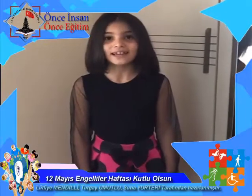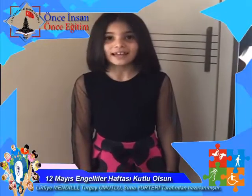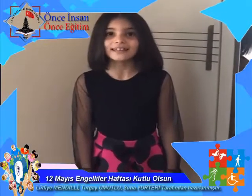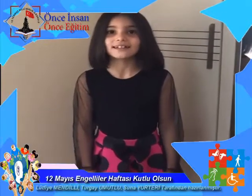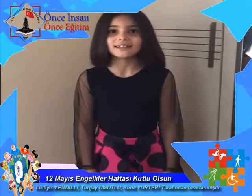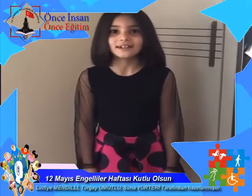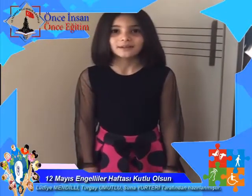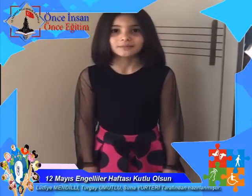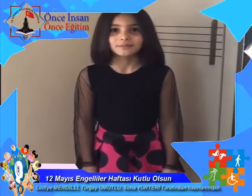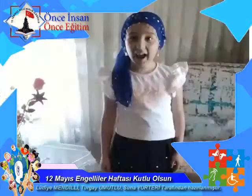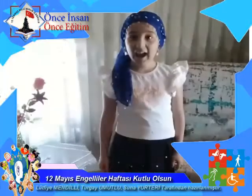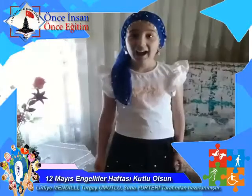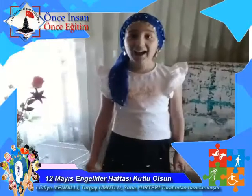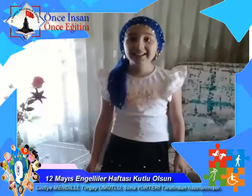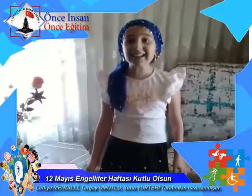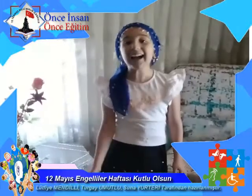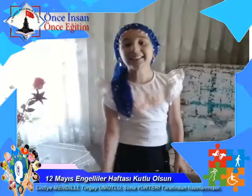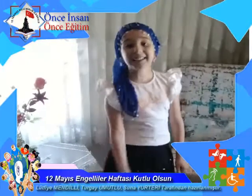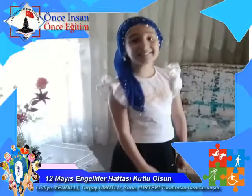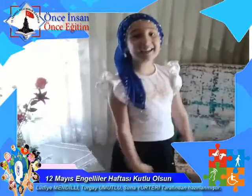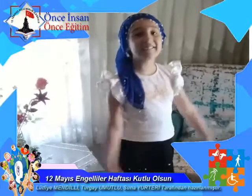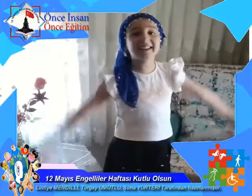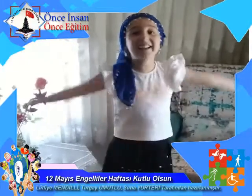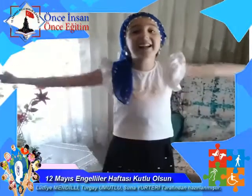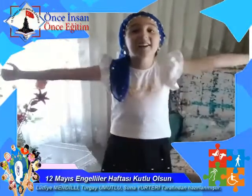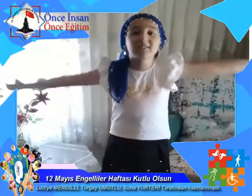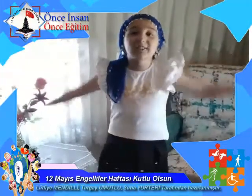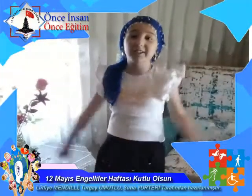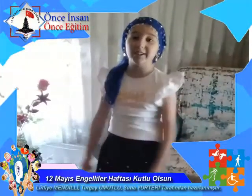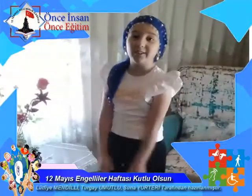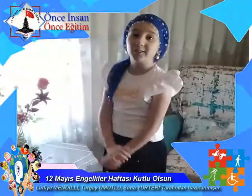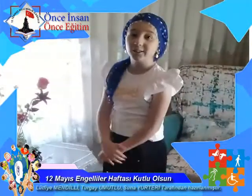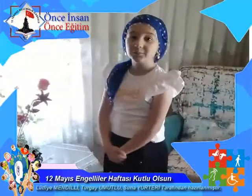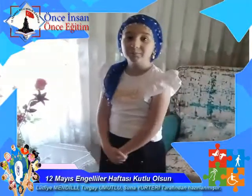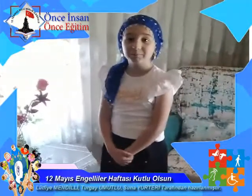değil. Engelleri sevgiyle aşıyoruz.